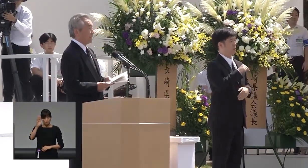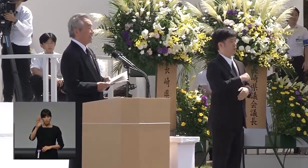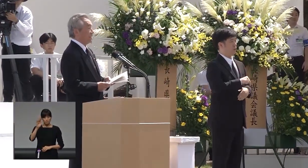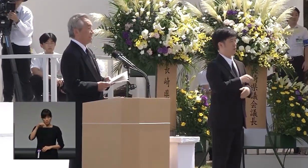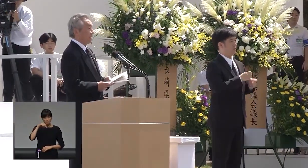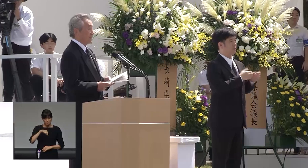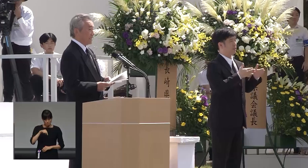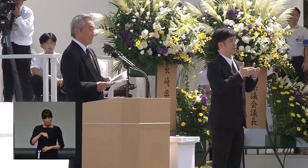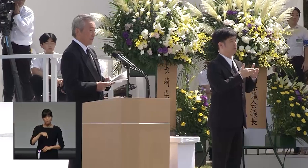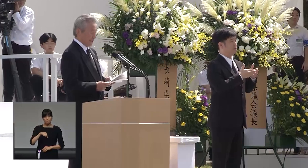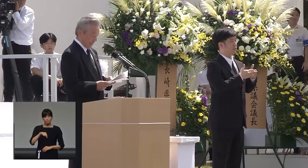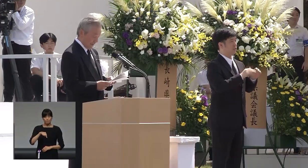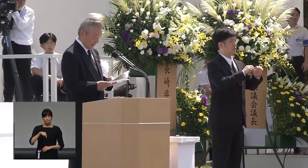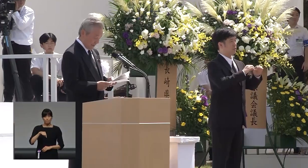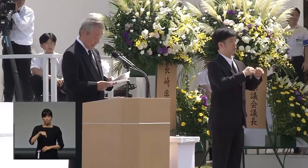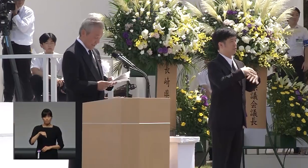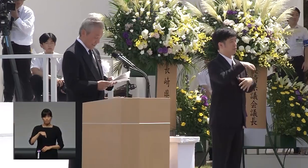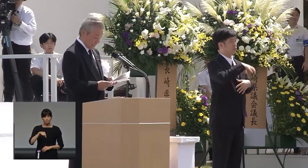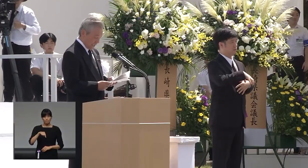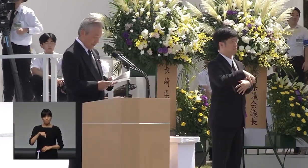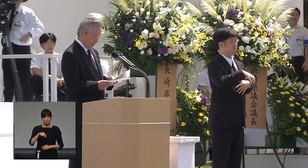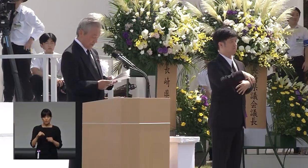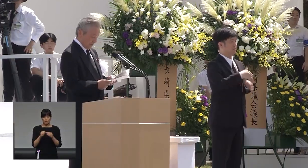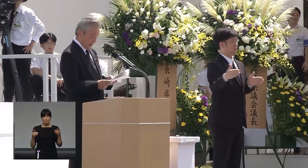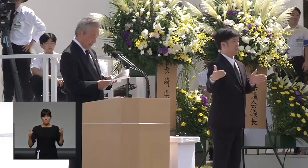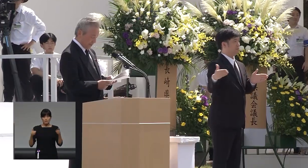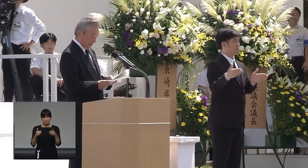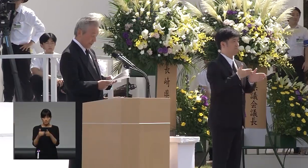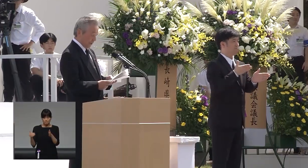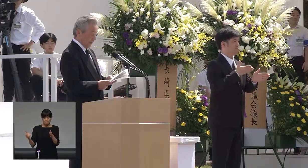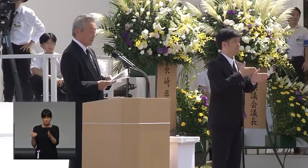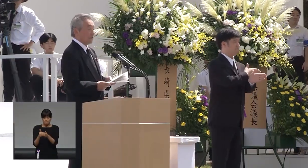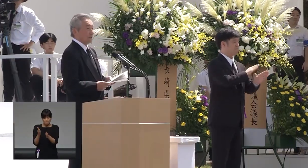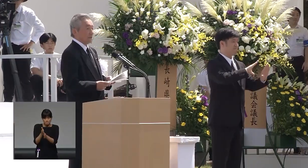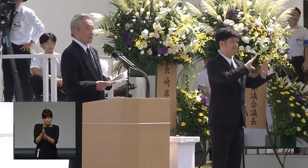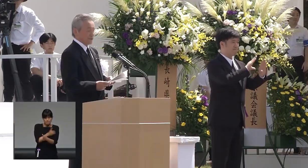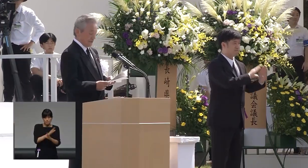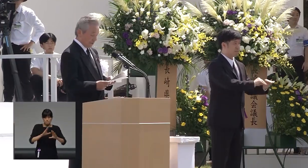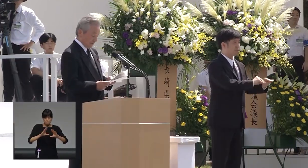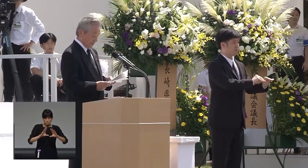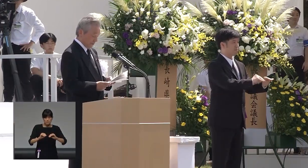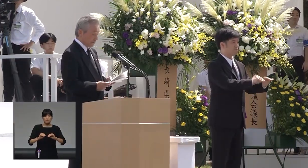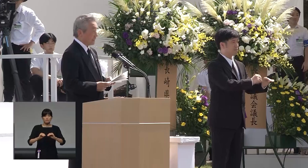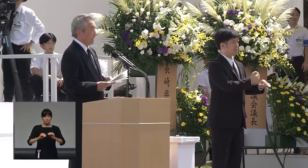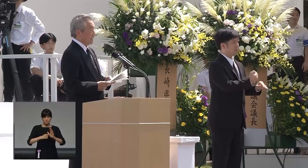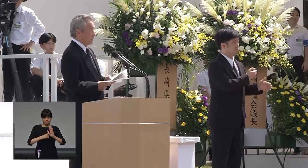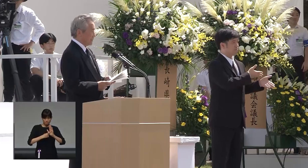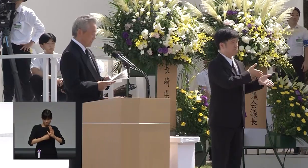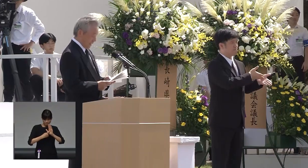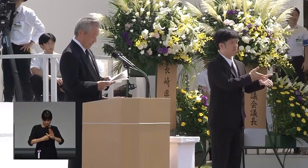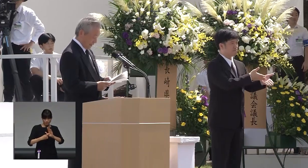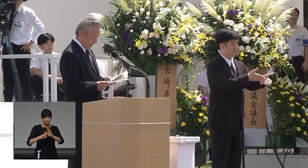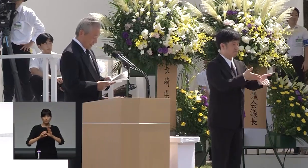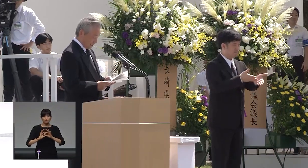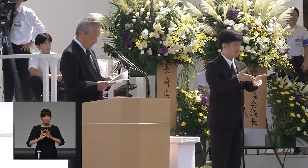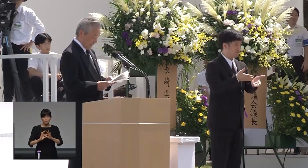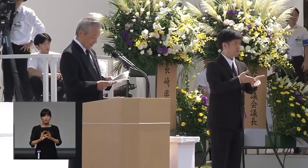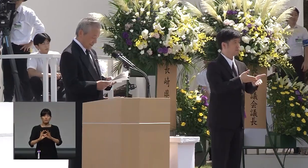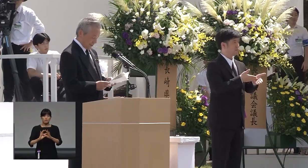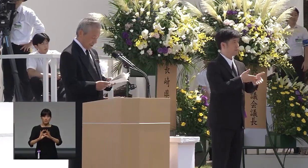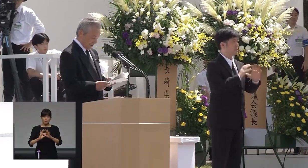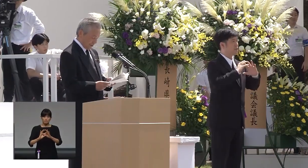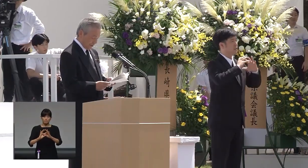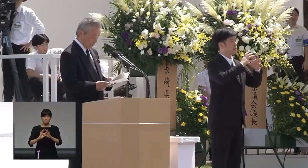被爆地長崎において最後の被爆地にと強く訴え続け